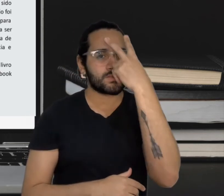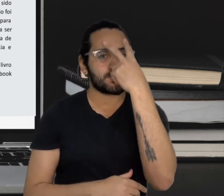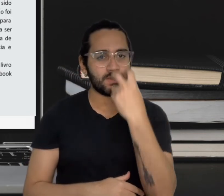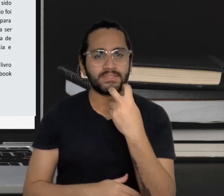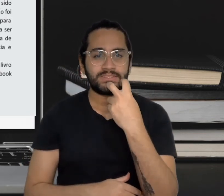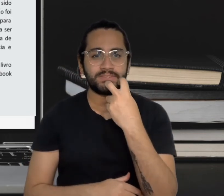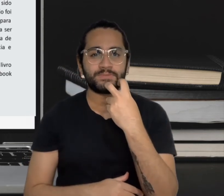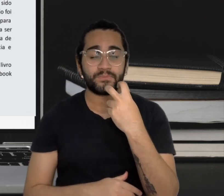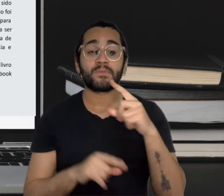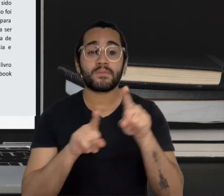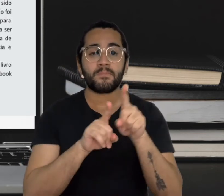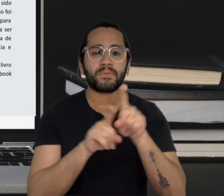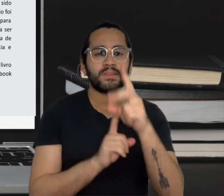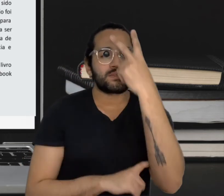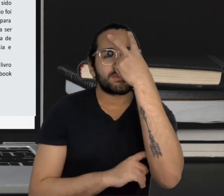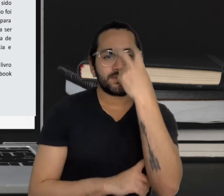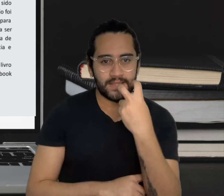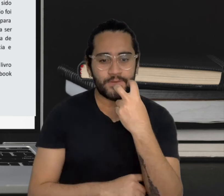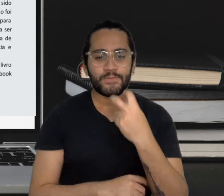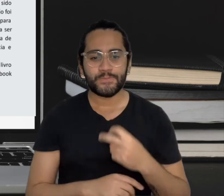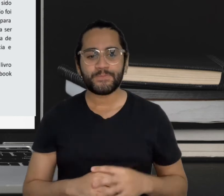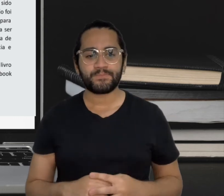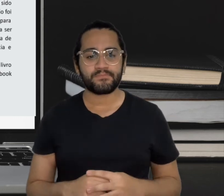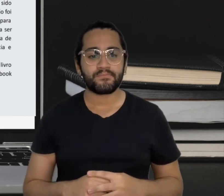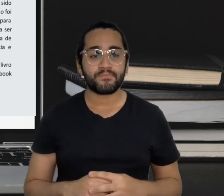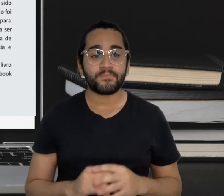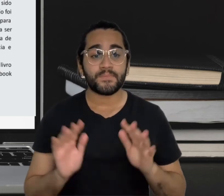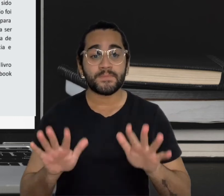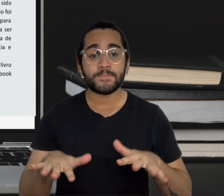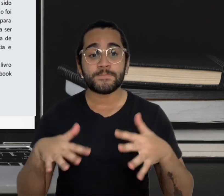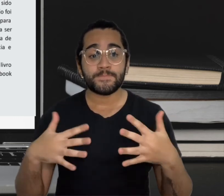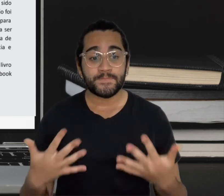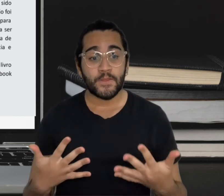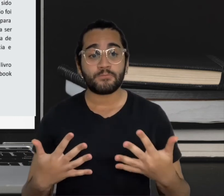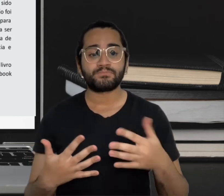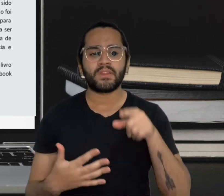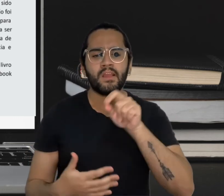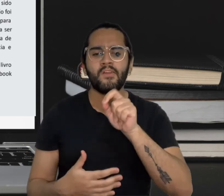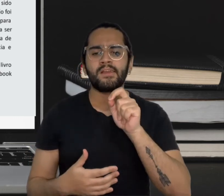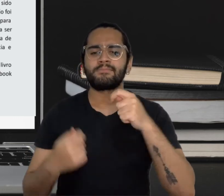deficiência visual, considerando ainda que ela poderia ser disponibilizada para inserção de link